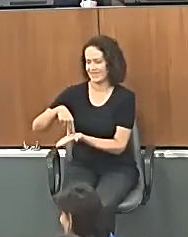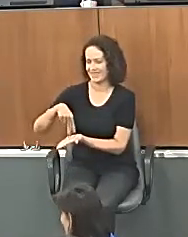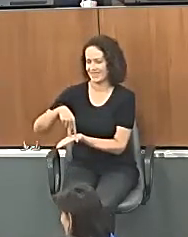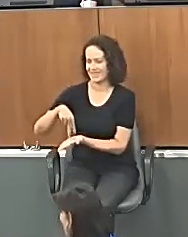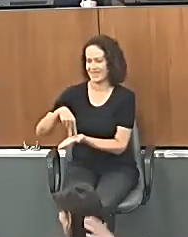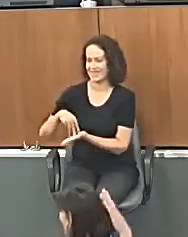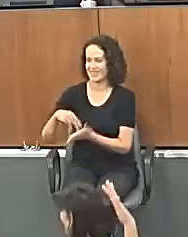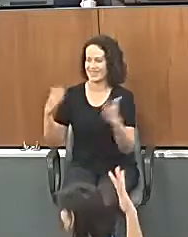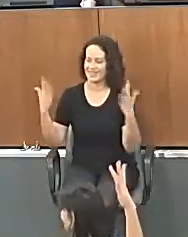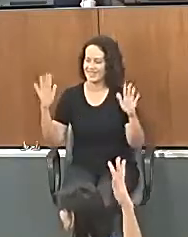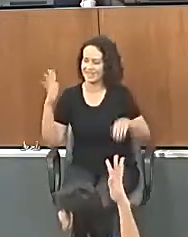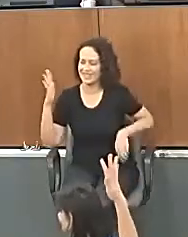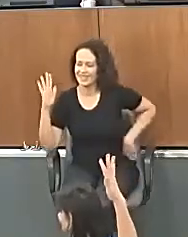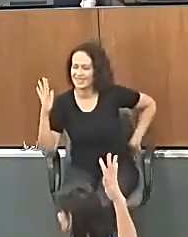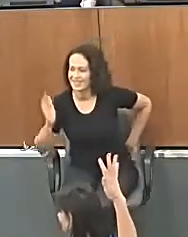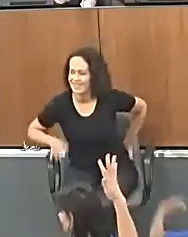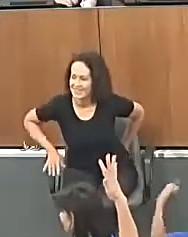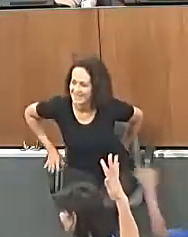margarida